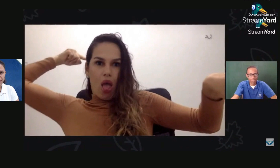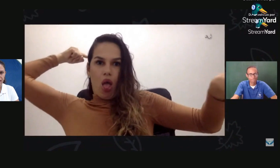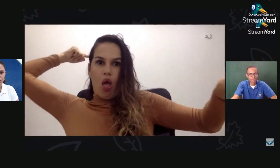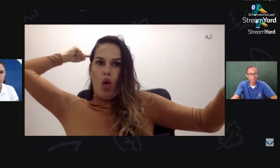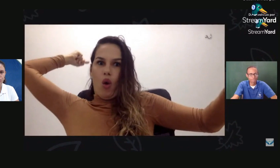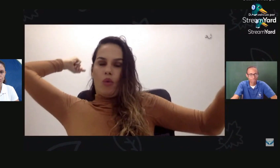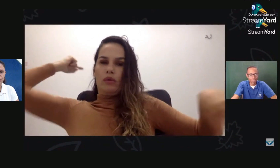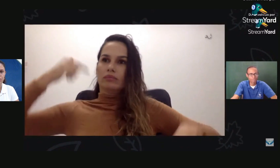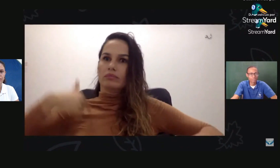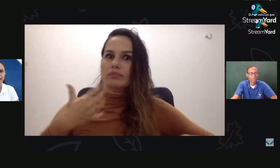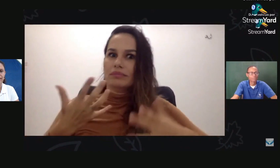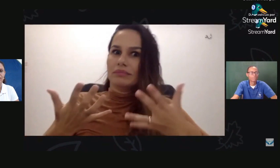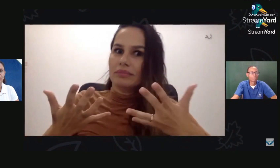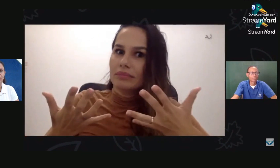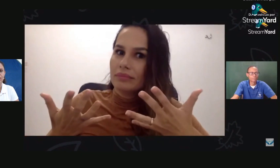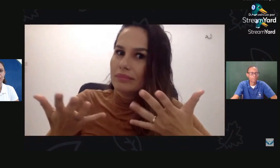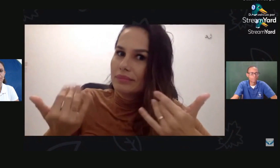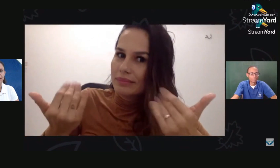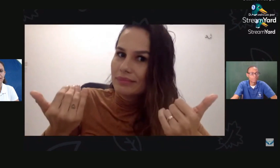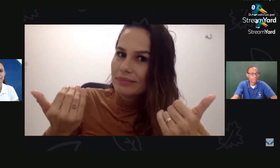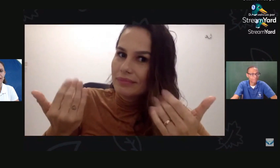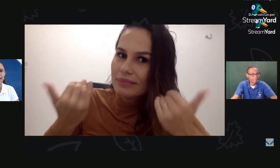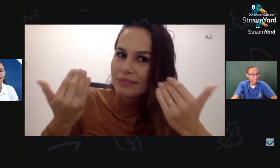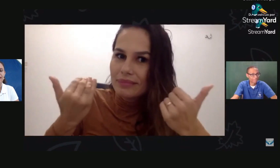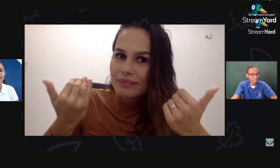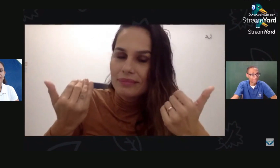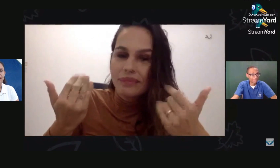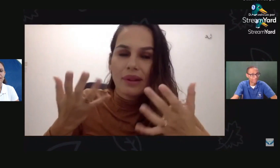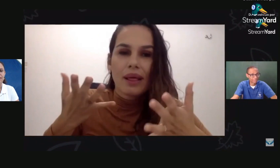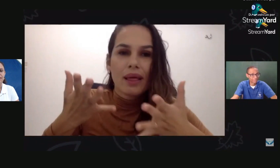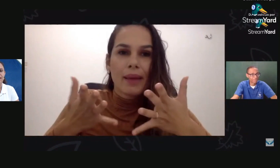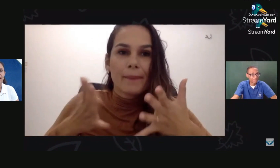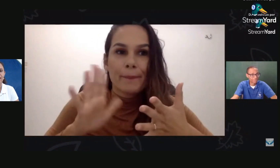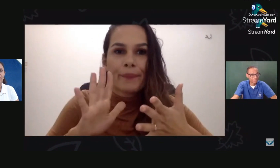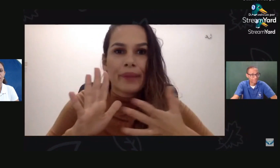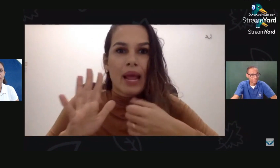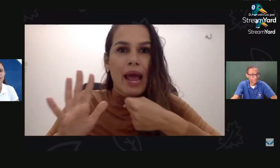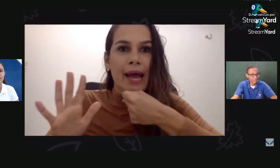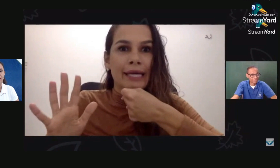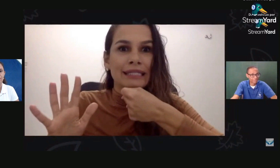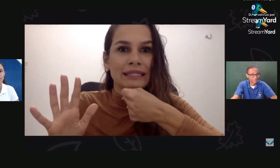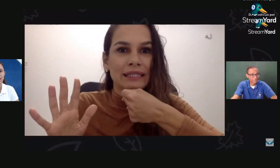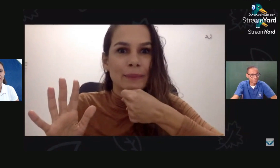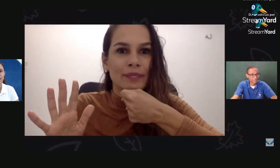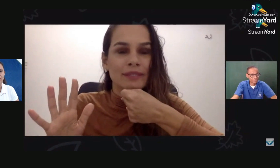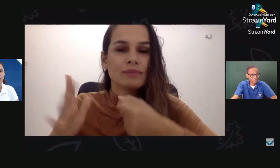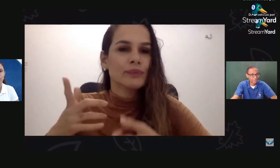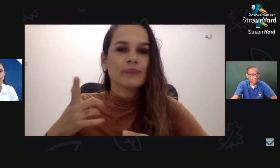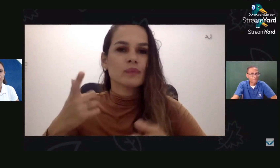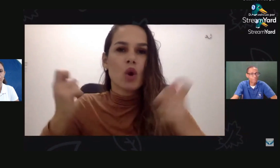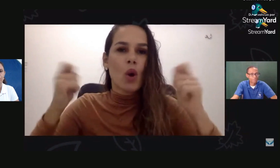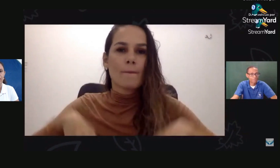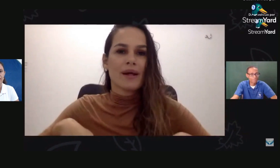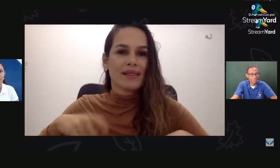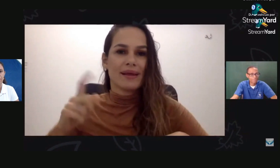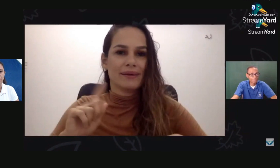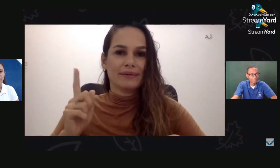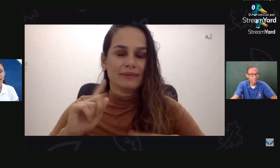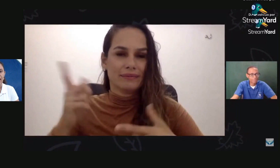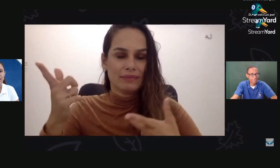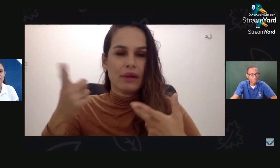esse caminhar junto, né, de perceber, né, que nós estamos aí junto. Por